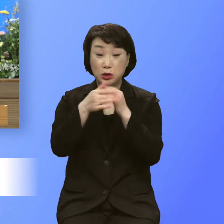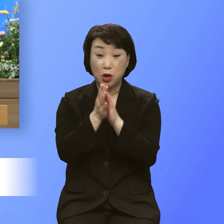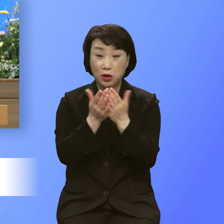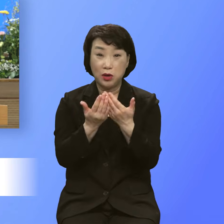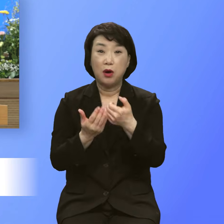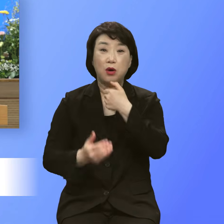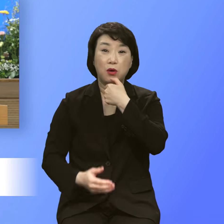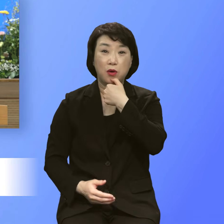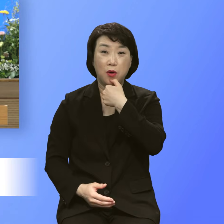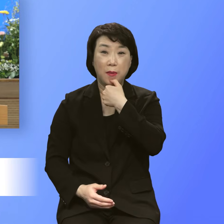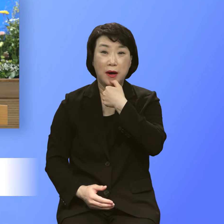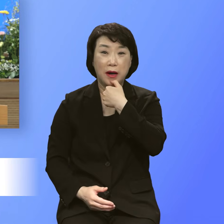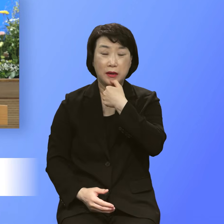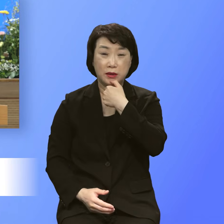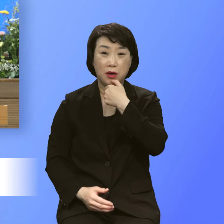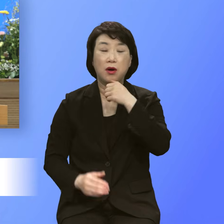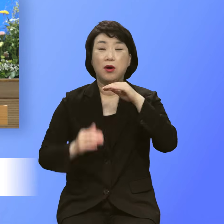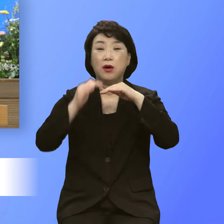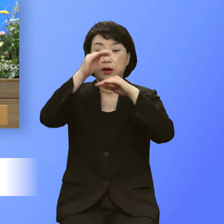로마서는